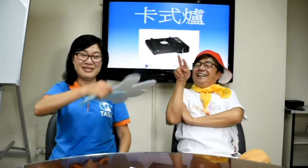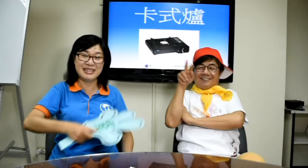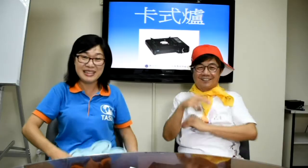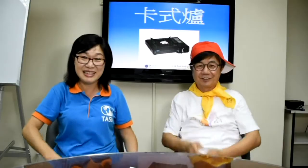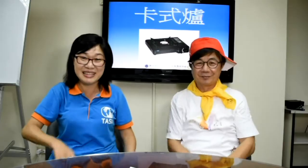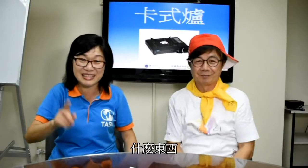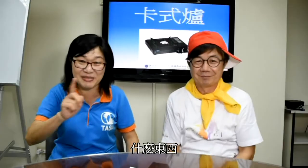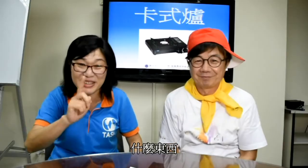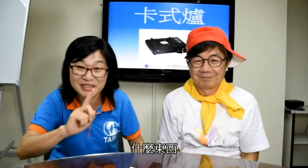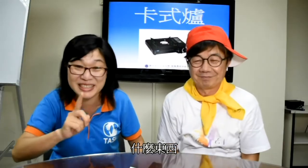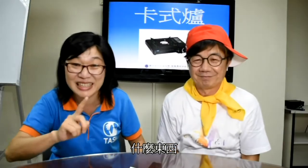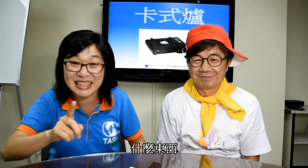什么东西？